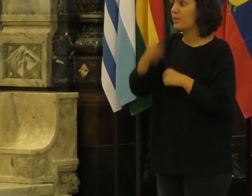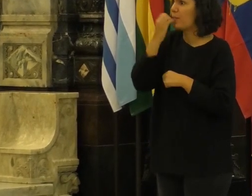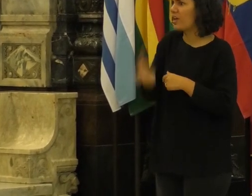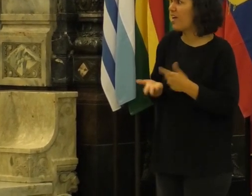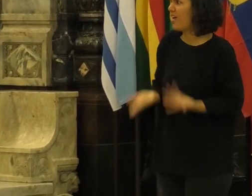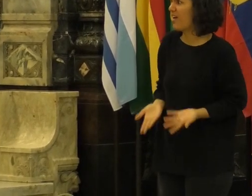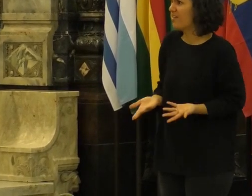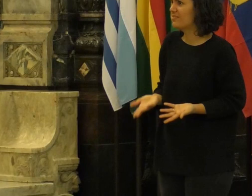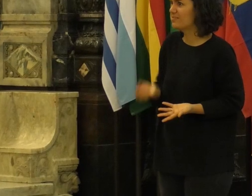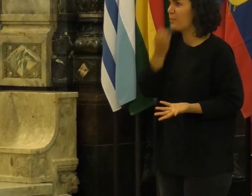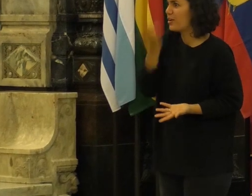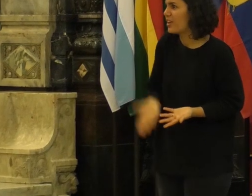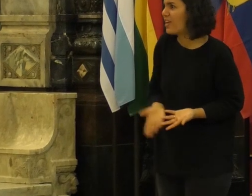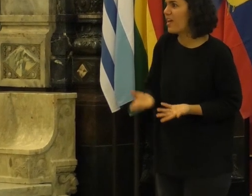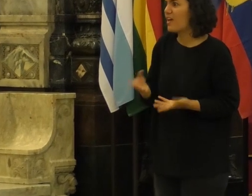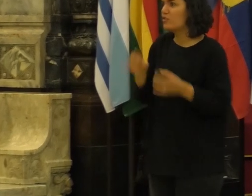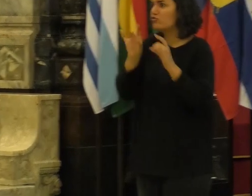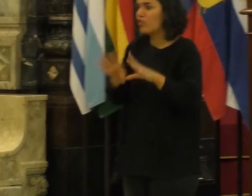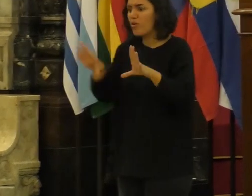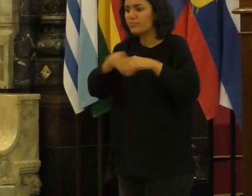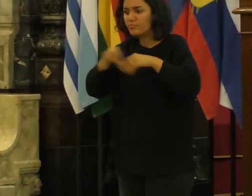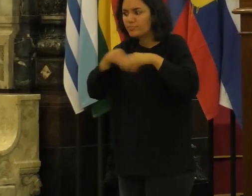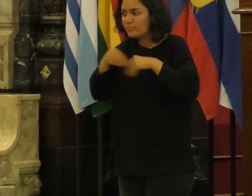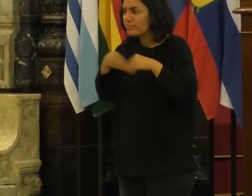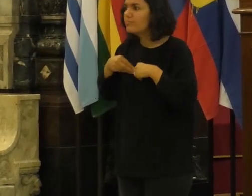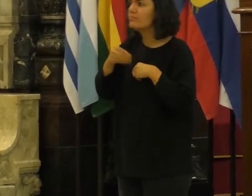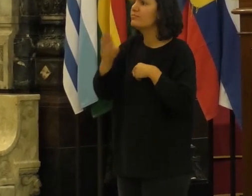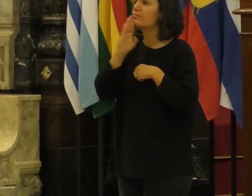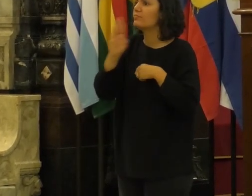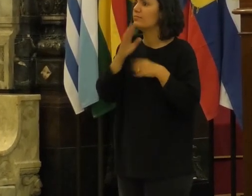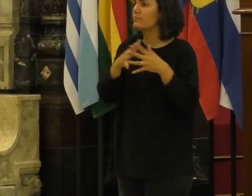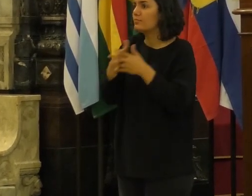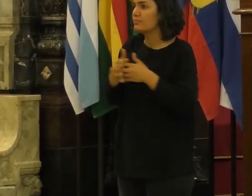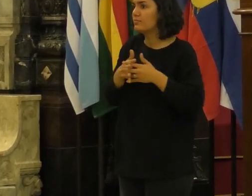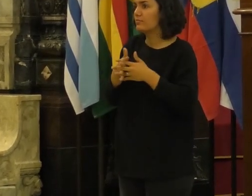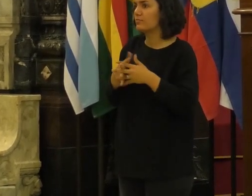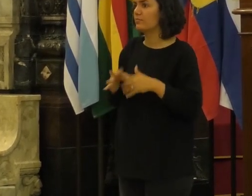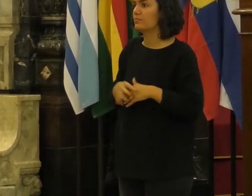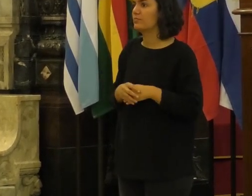así? ¿Por qué estamos en tan grado influenciados por los norteamericanos?